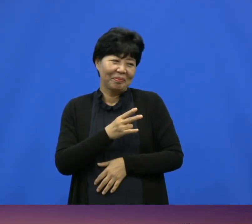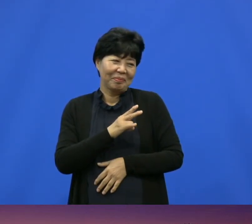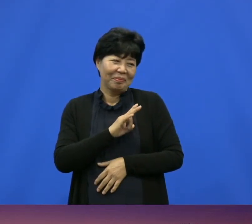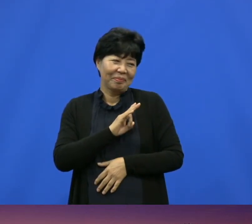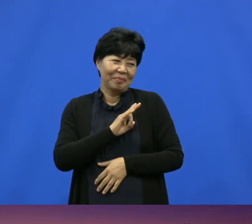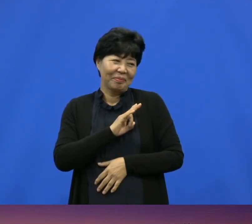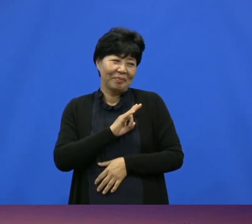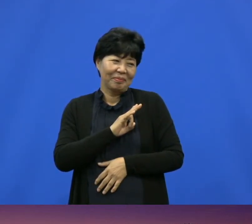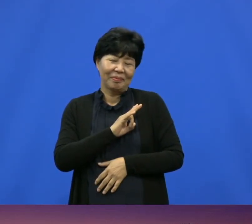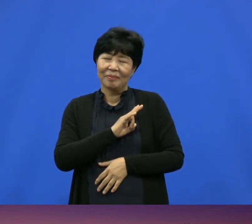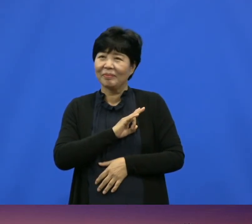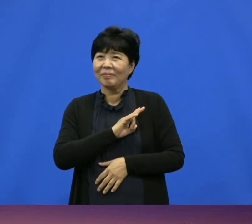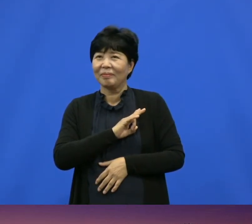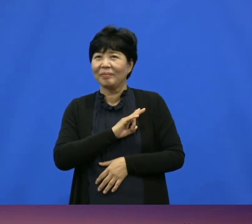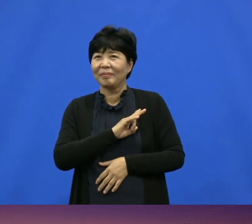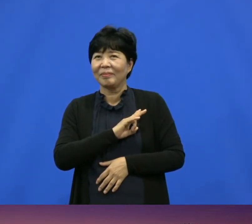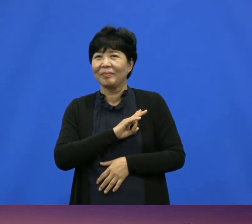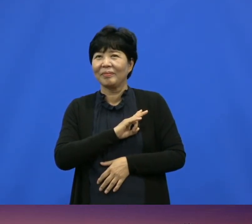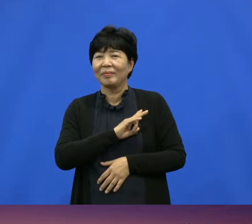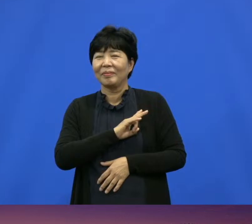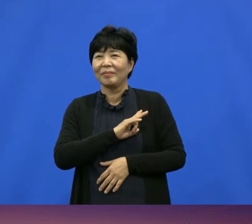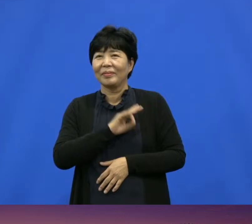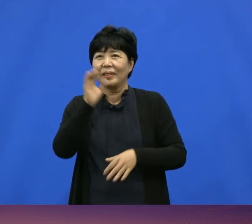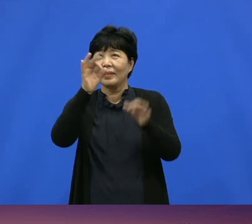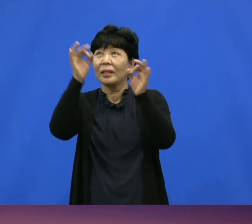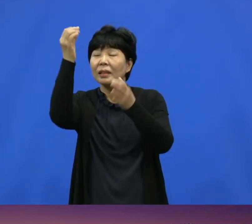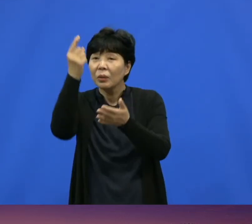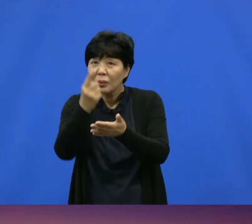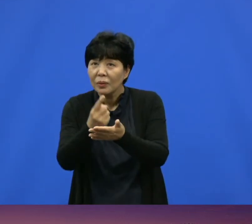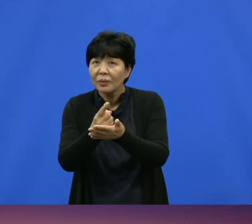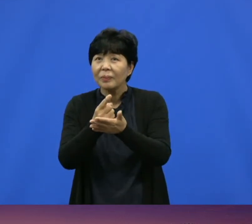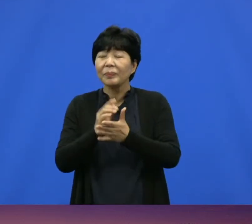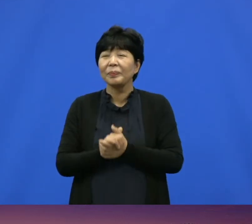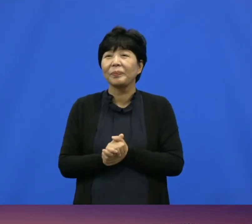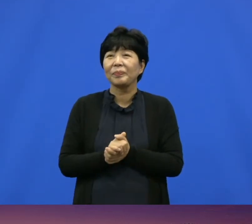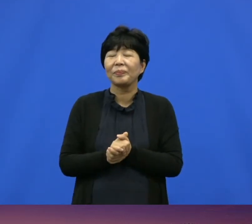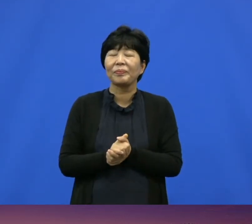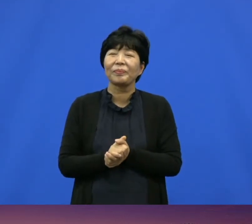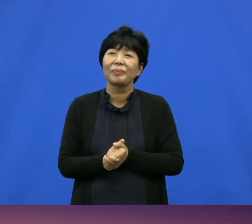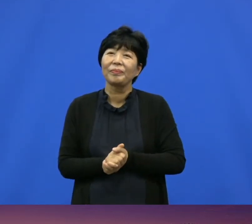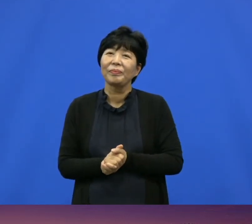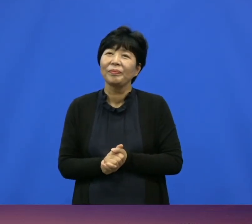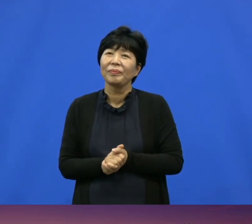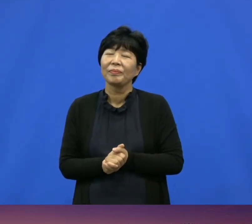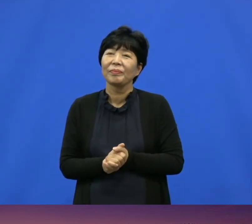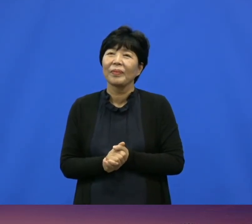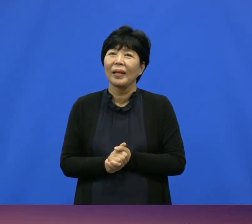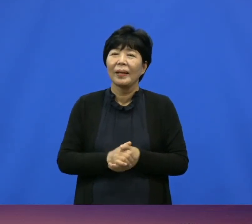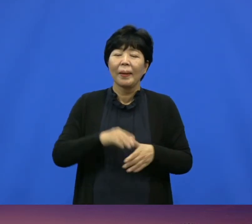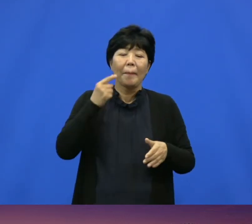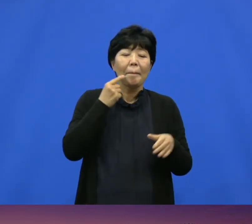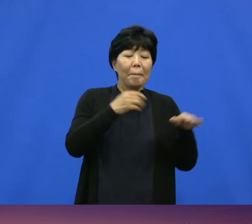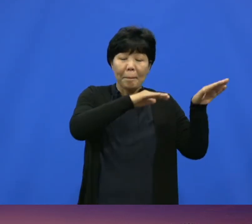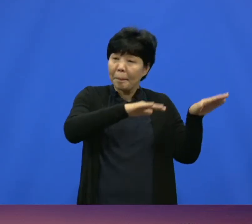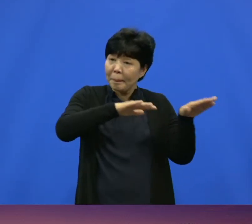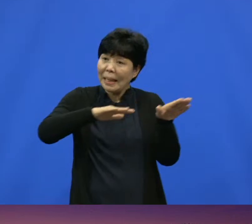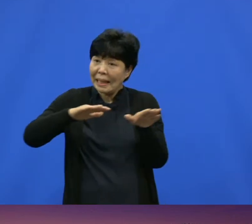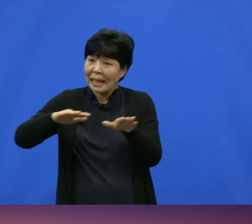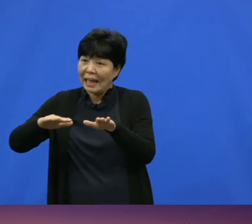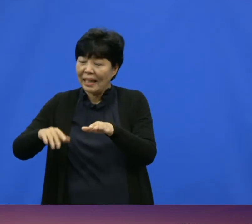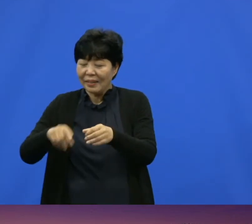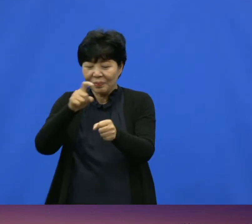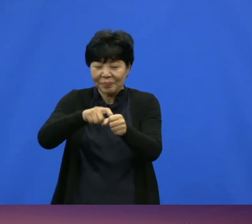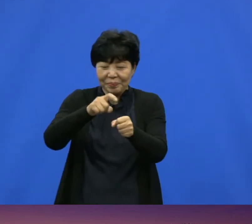엘리야에게도 여러분 먹을 걸 주고 푹 자게 하고 일으켜 세우시는 그 주님. 디베라 바닷가에도 떡과 생선을